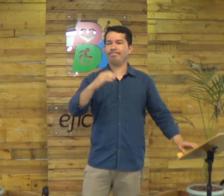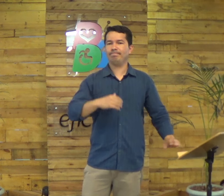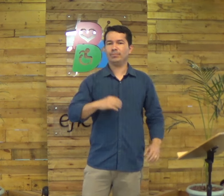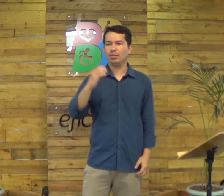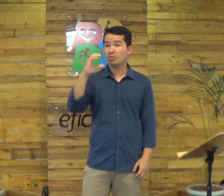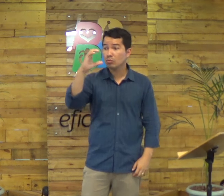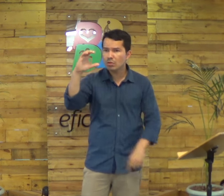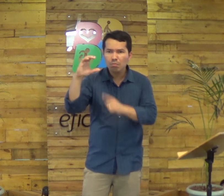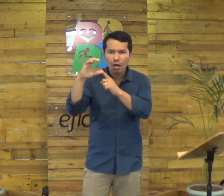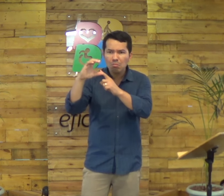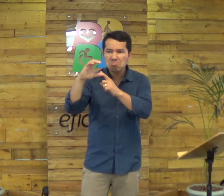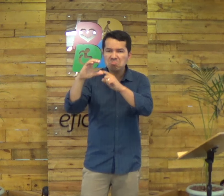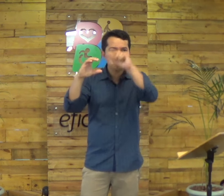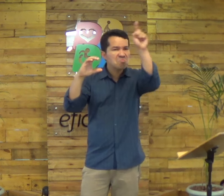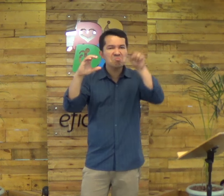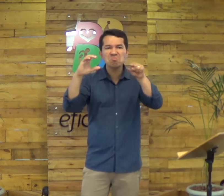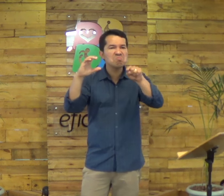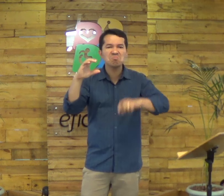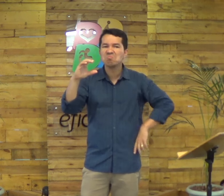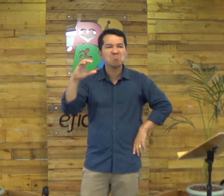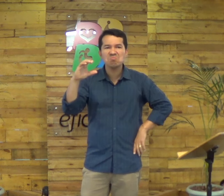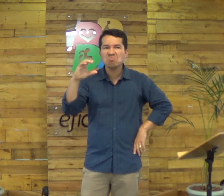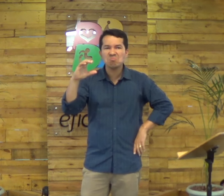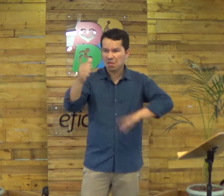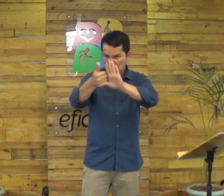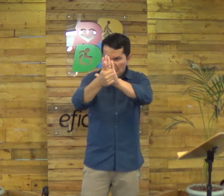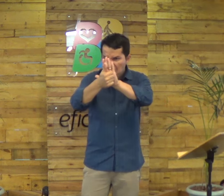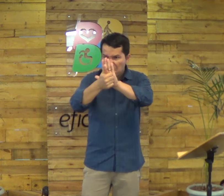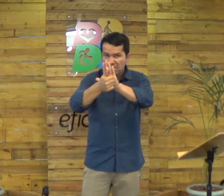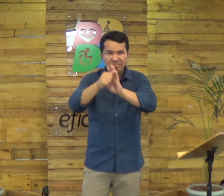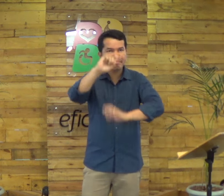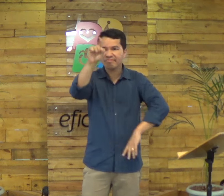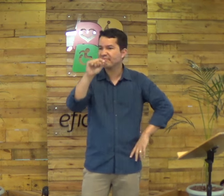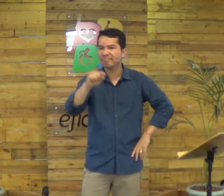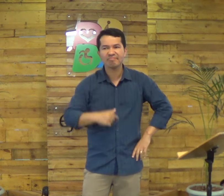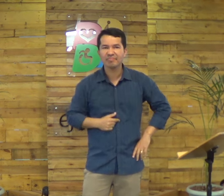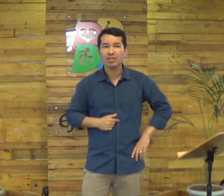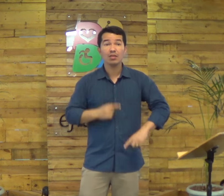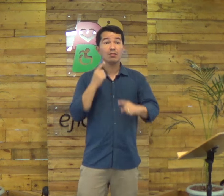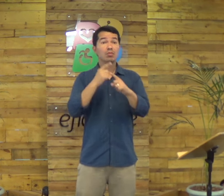conhecia Curitiba, Curitiba, que lugar é esse? Pique, nossa, pior ainda,